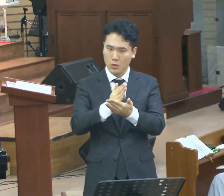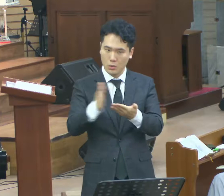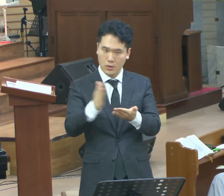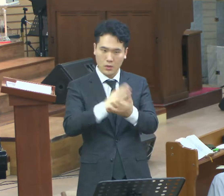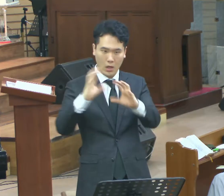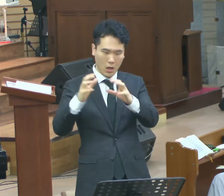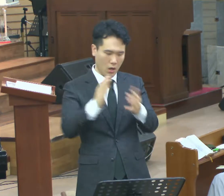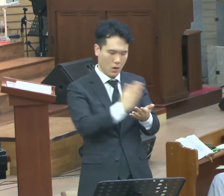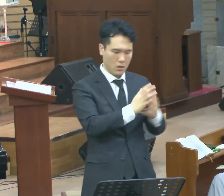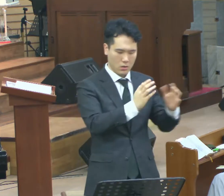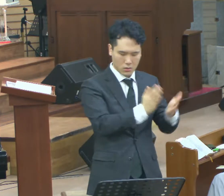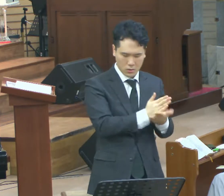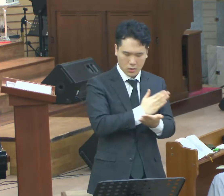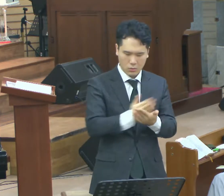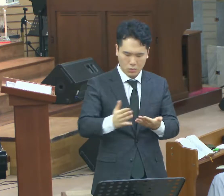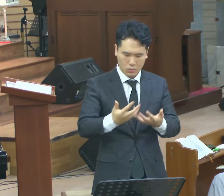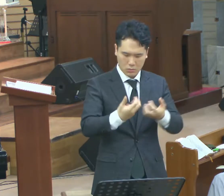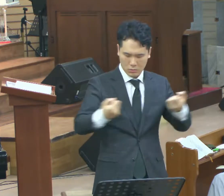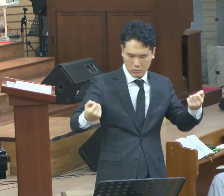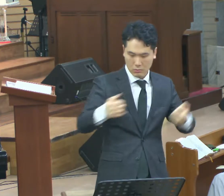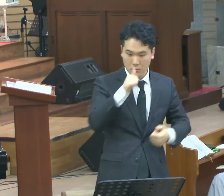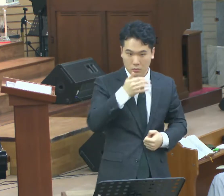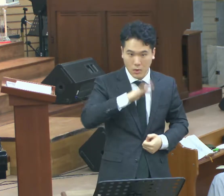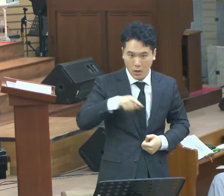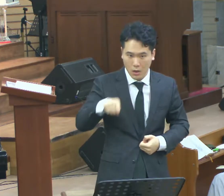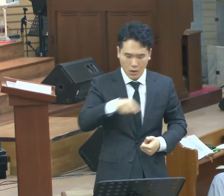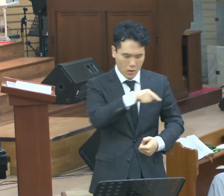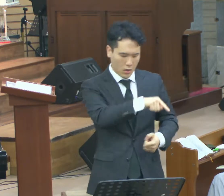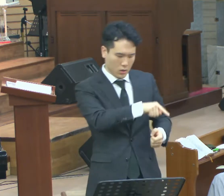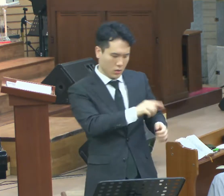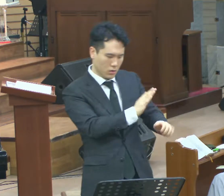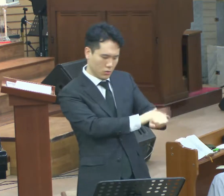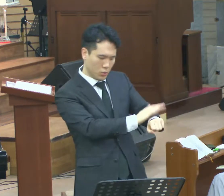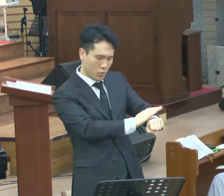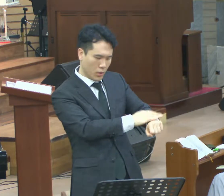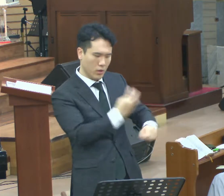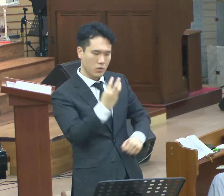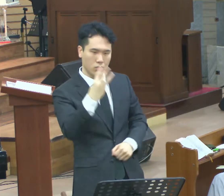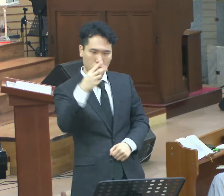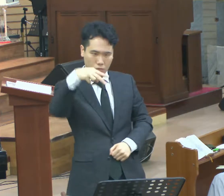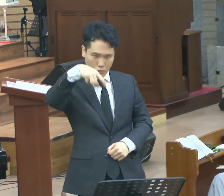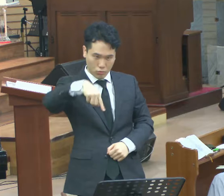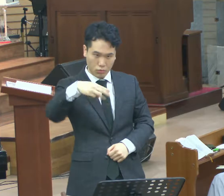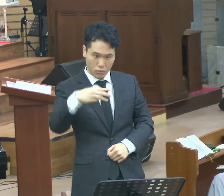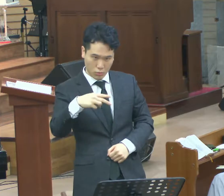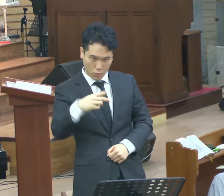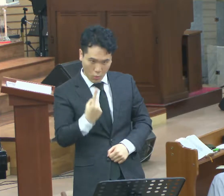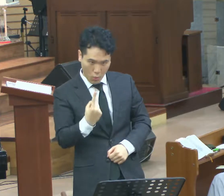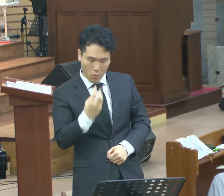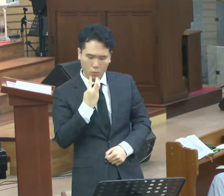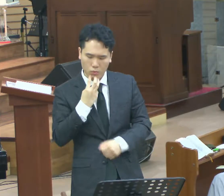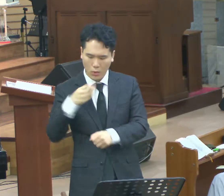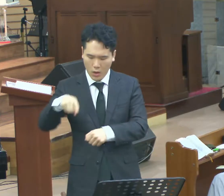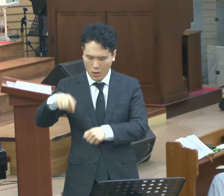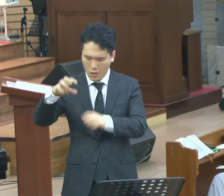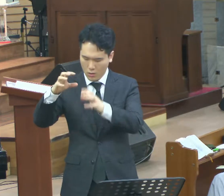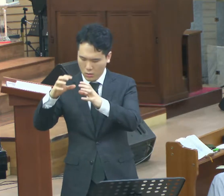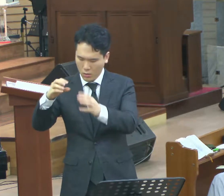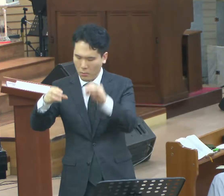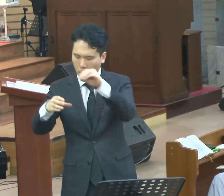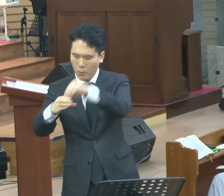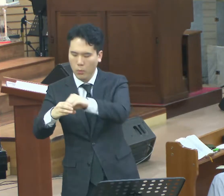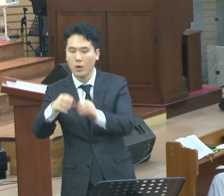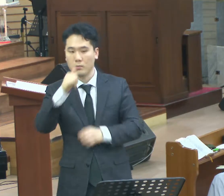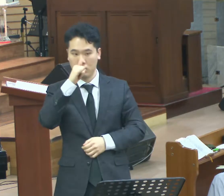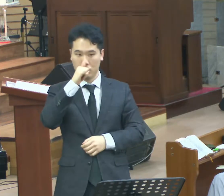전체적으로는 동독 안에 들어앉아 있는 거예요. 이것이 서독으로서는 굉장히 안타깝고 위험천만한